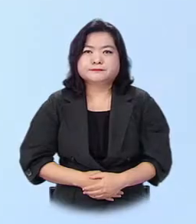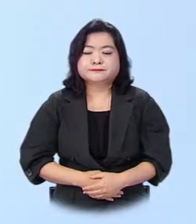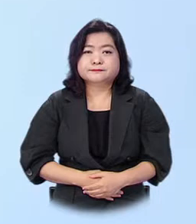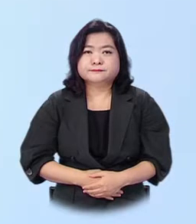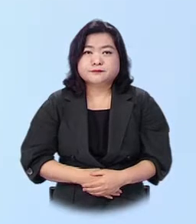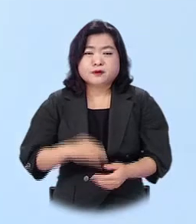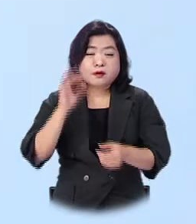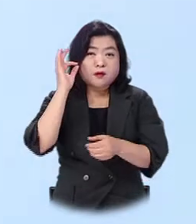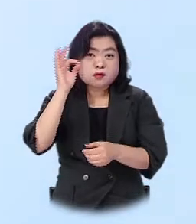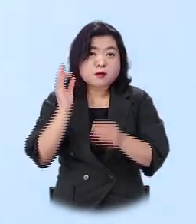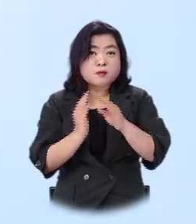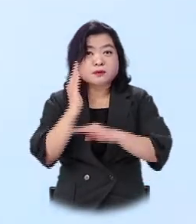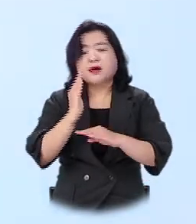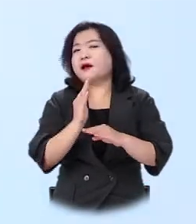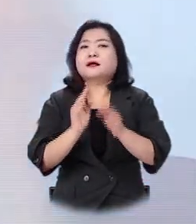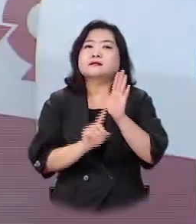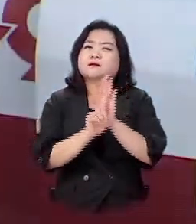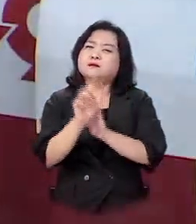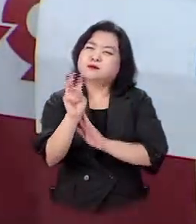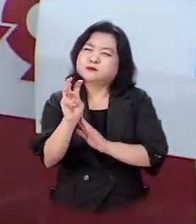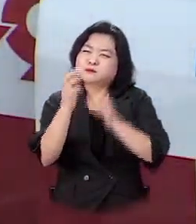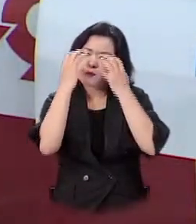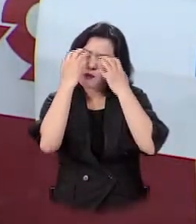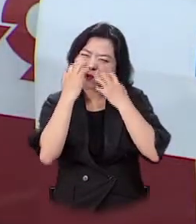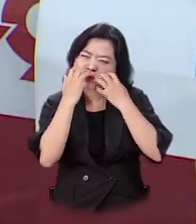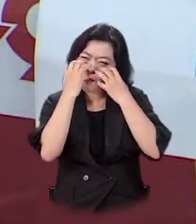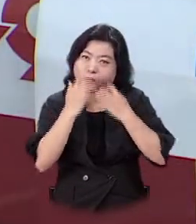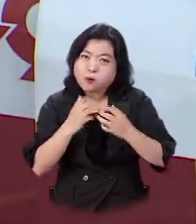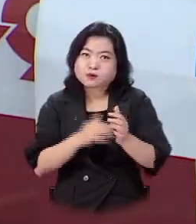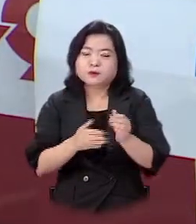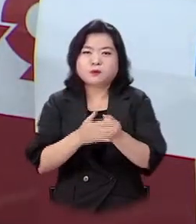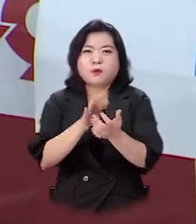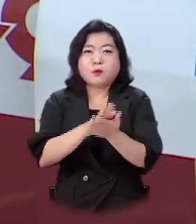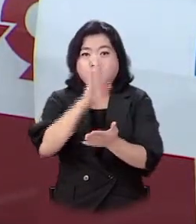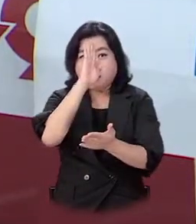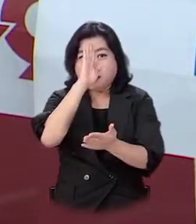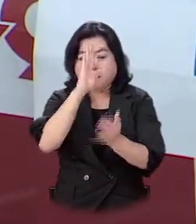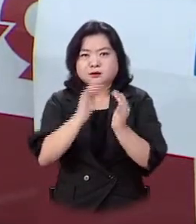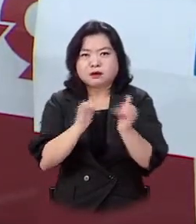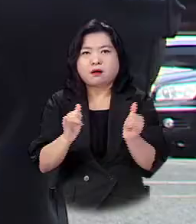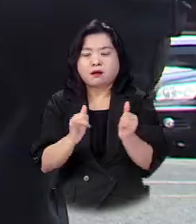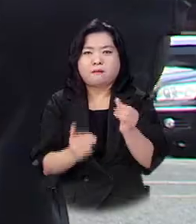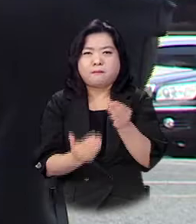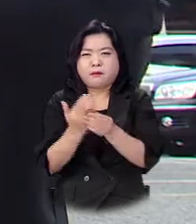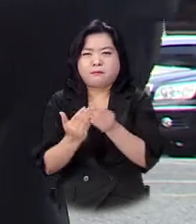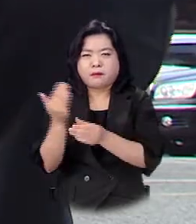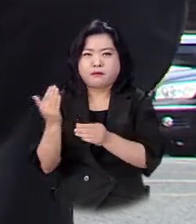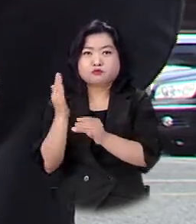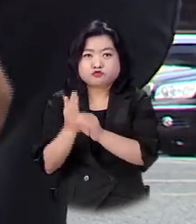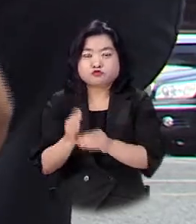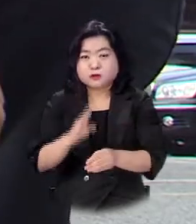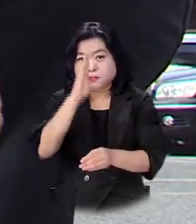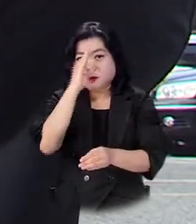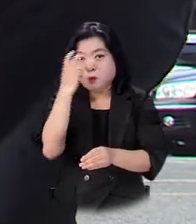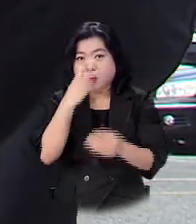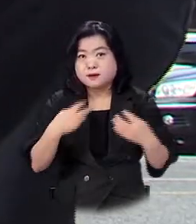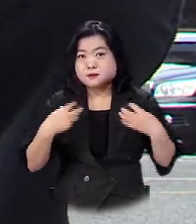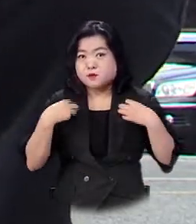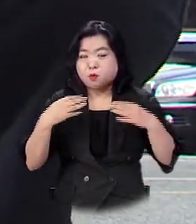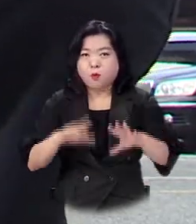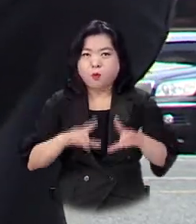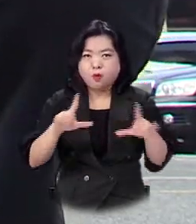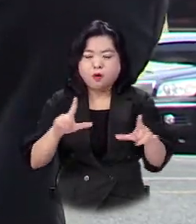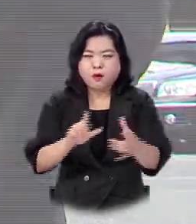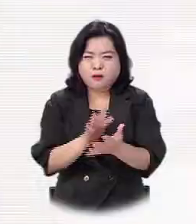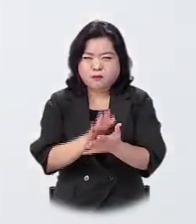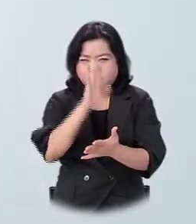열흘 넘게 30도를 웃도는 폭염이 기승을 부리면서 온열 질환자가 속출하고 있습니다. 질병관리청에 따르면 올더러